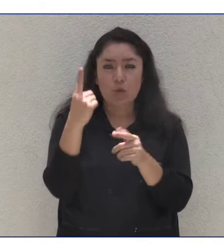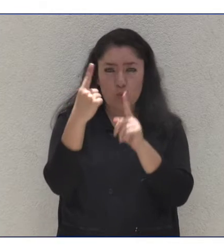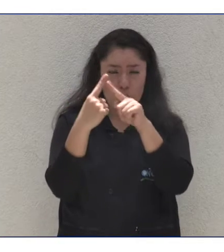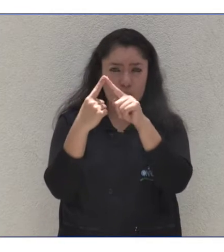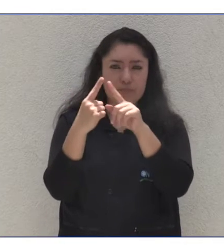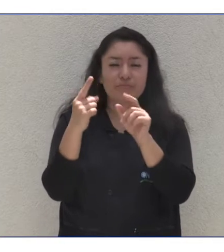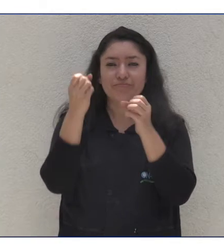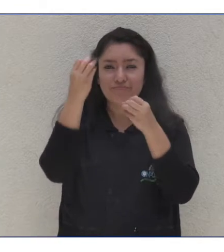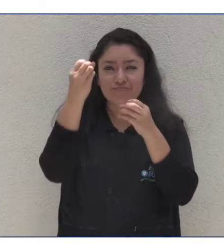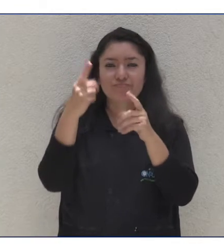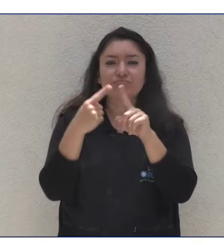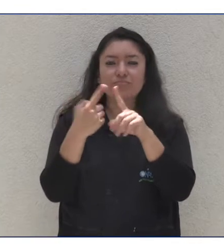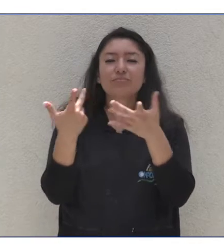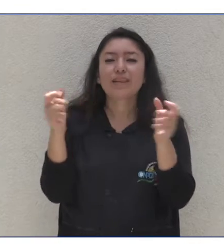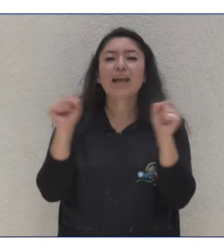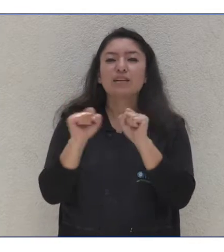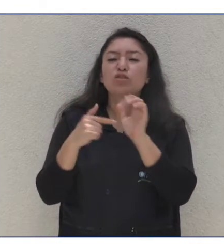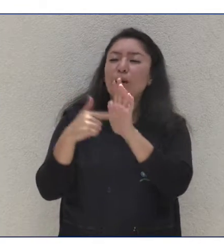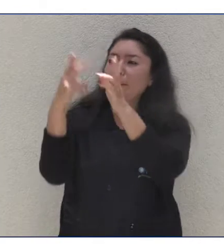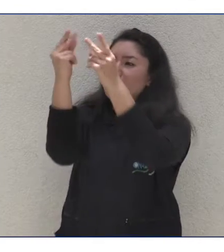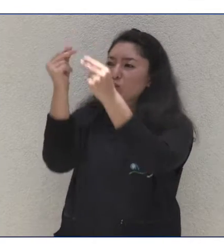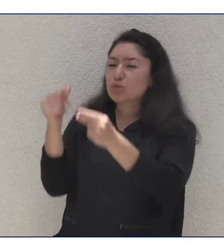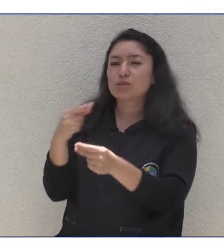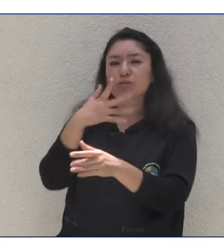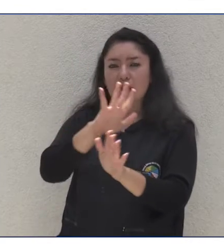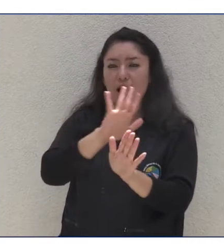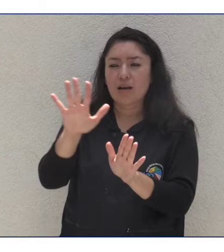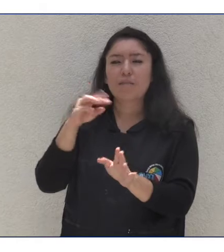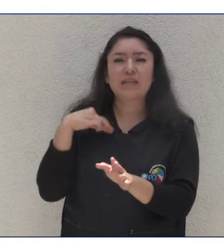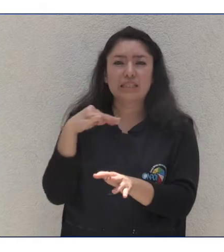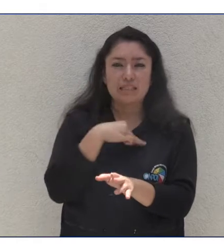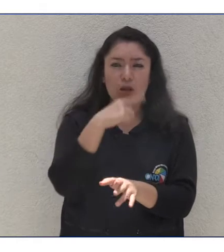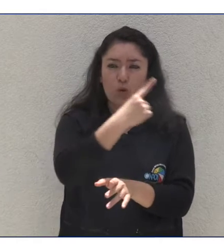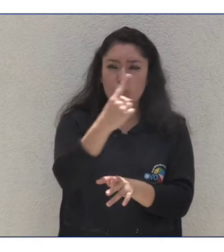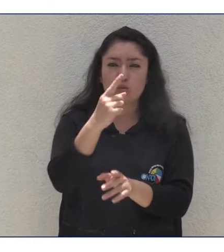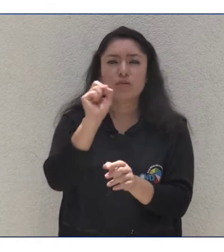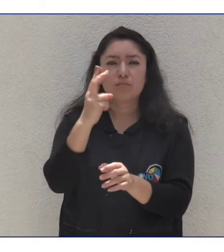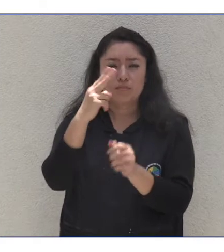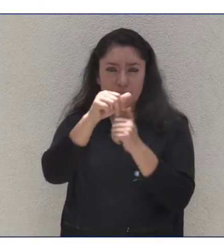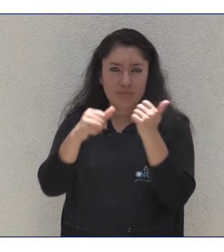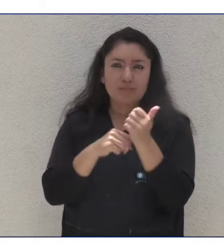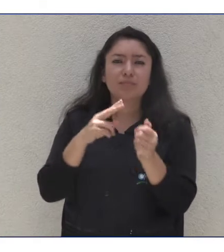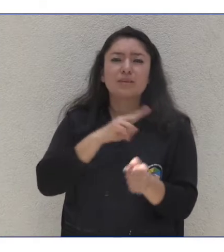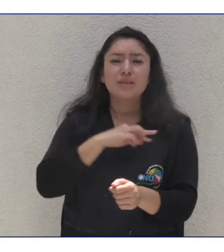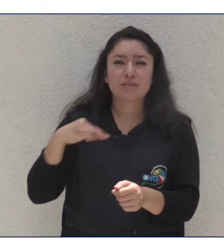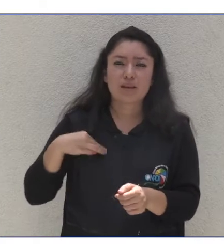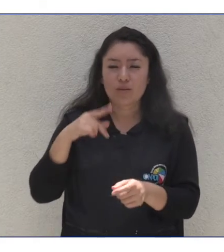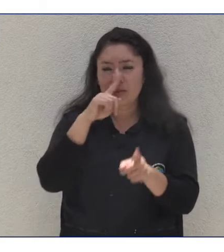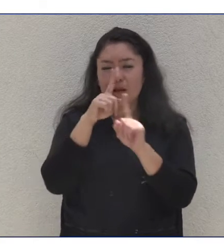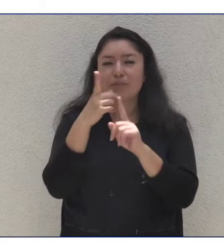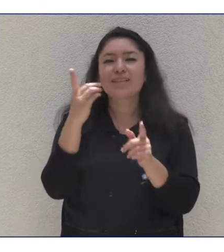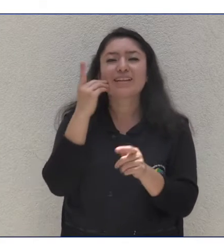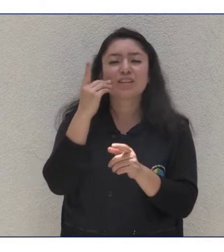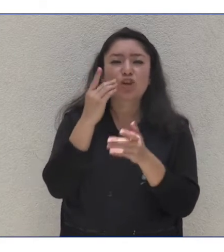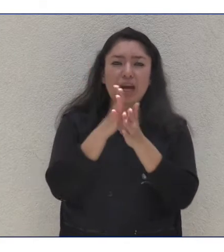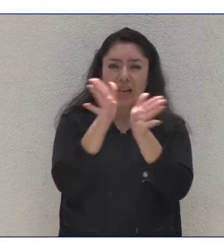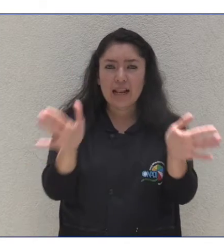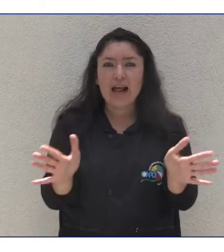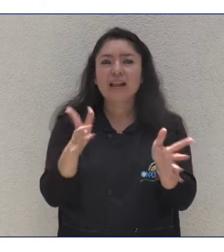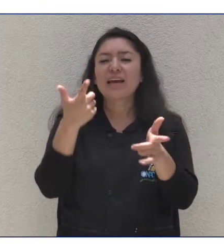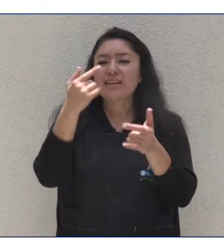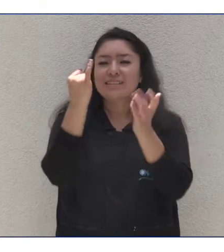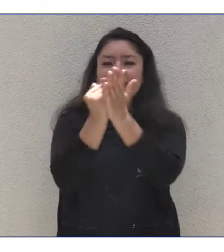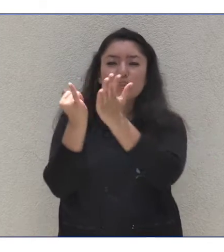siguiente. 1. El ejercicio de su presupuesto asignado por ministerio, viceministerio, direcciones generales e